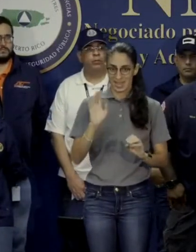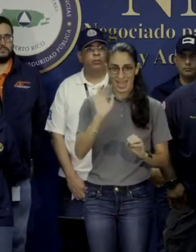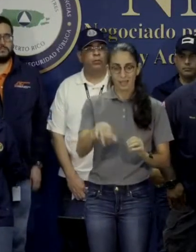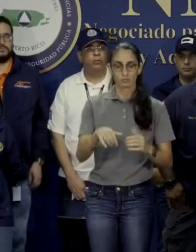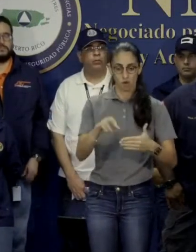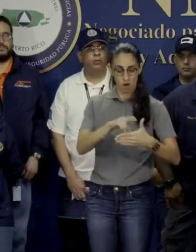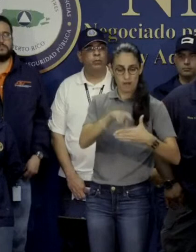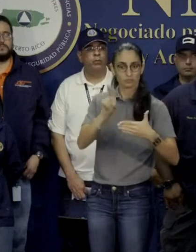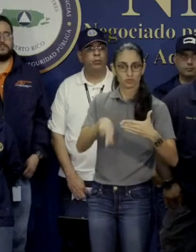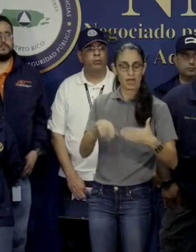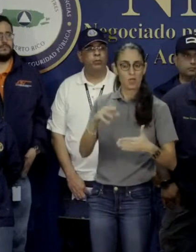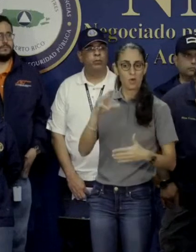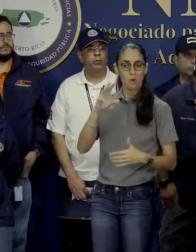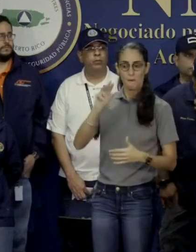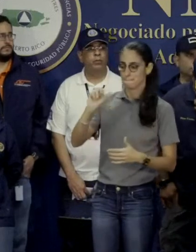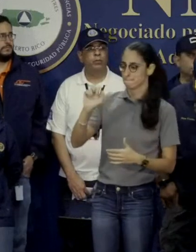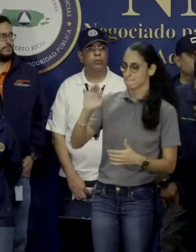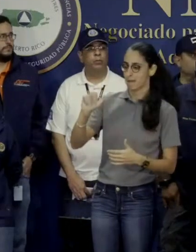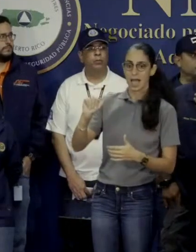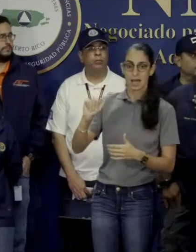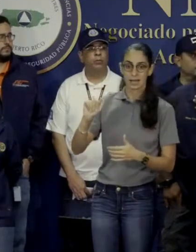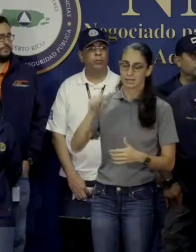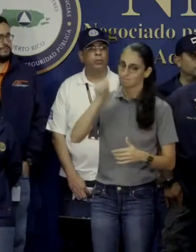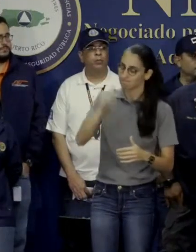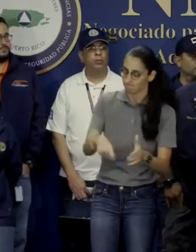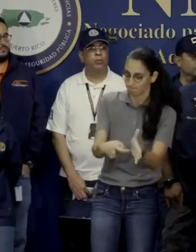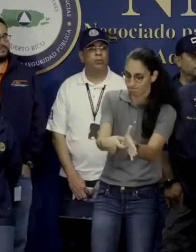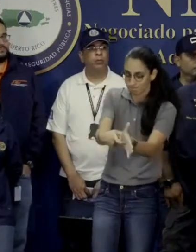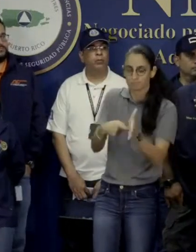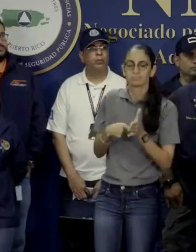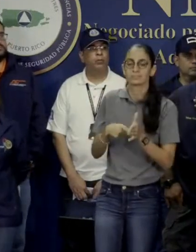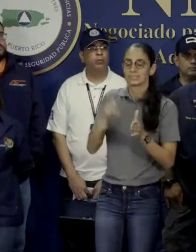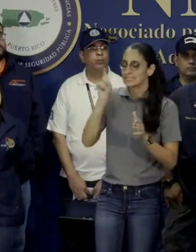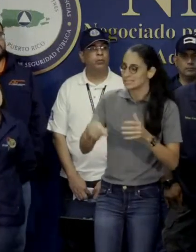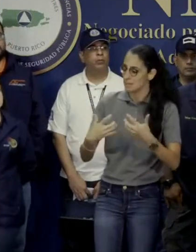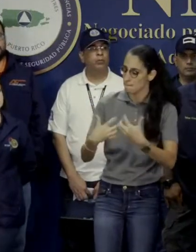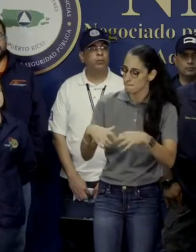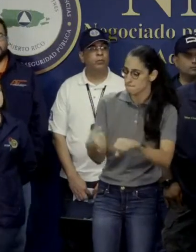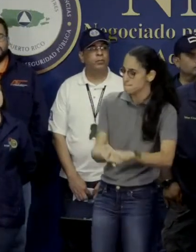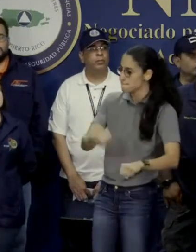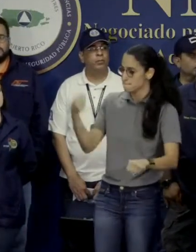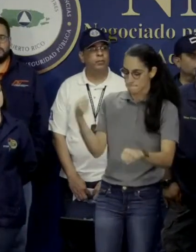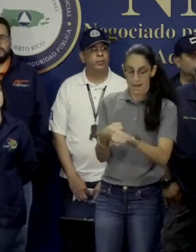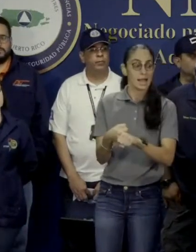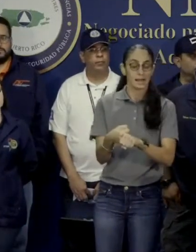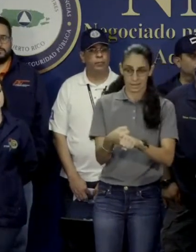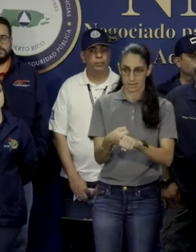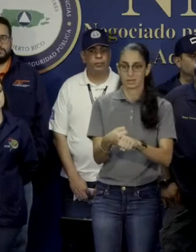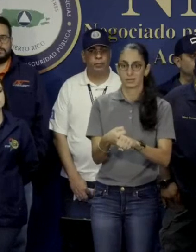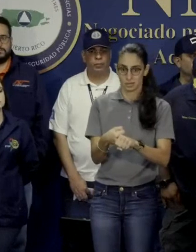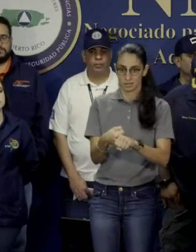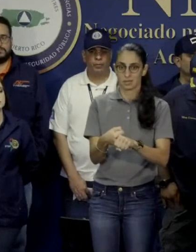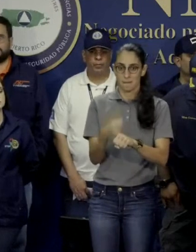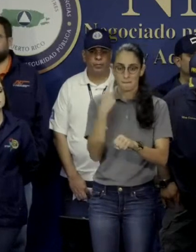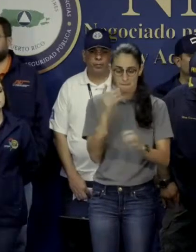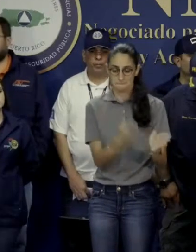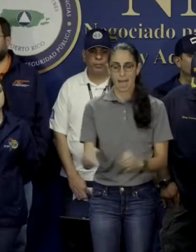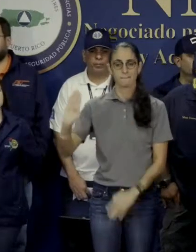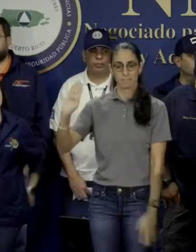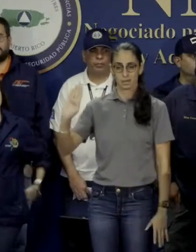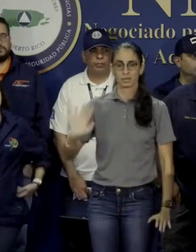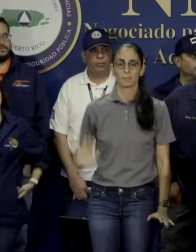María, que aquí por ley, por reglamento, se les exige que tengan generadores, incluyendo generadores de resguardo. Que